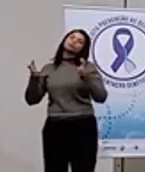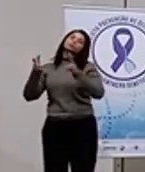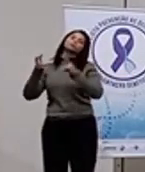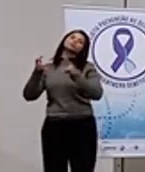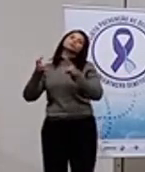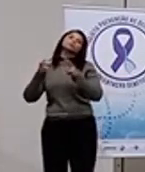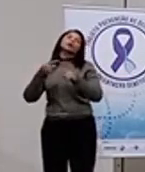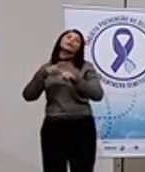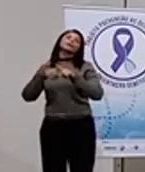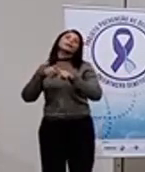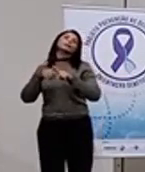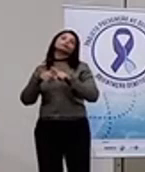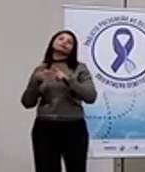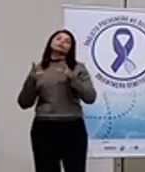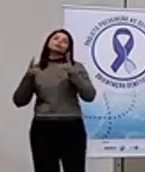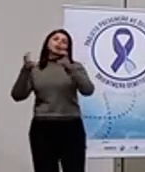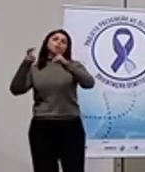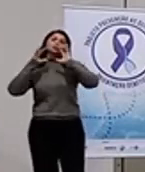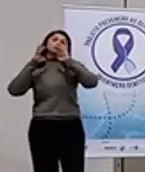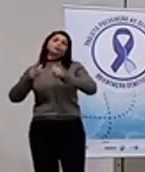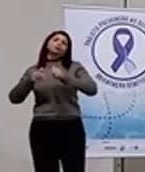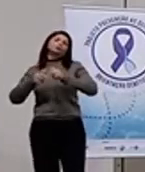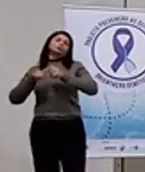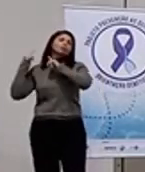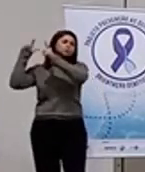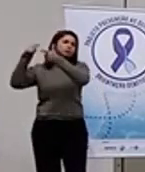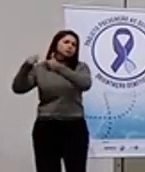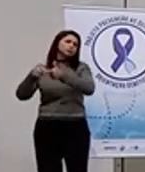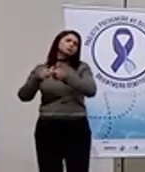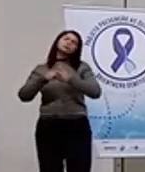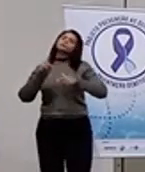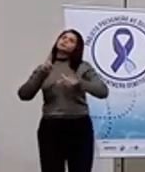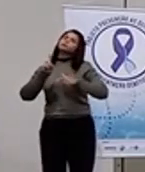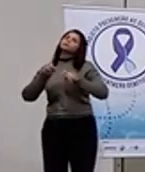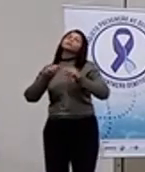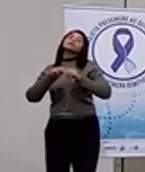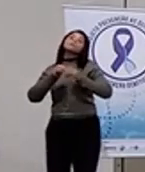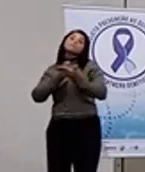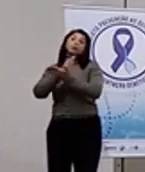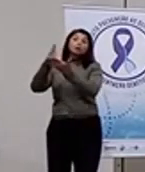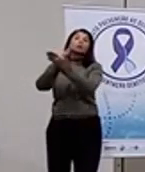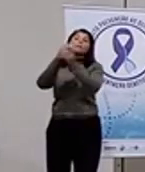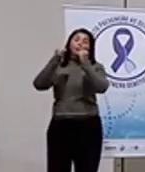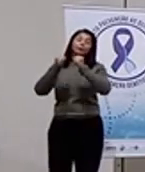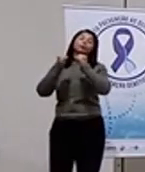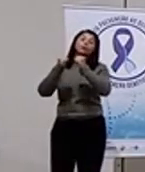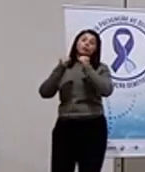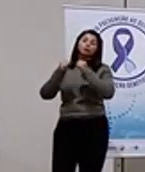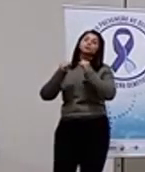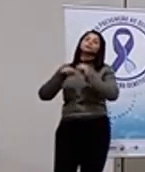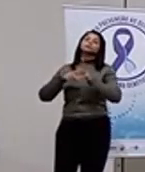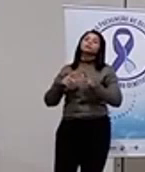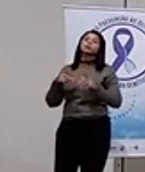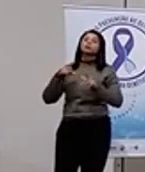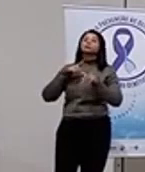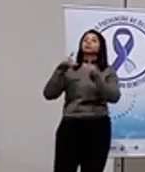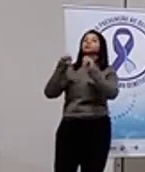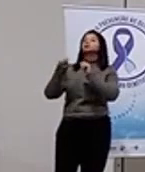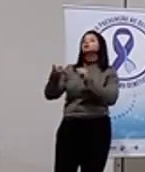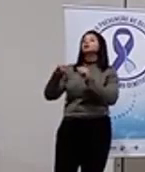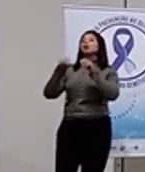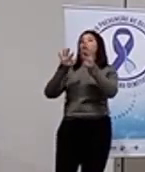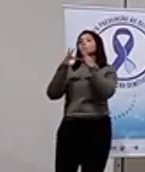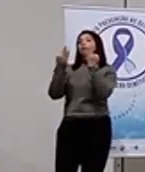ser hereditário, mas alguns podem ser. Então, se sua família, por exemplo, tem uma história de vários tumores em pessoas